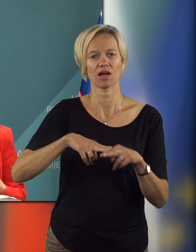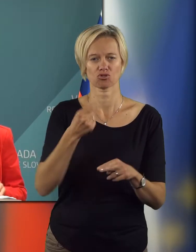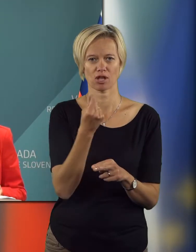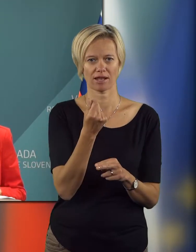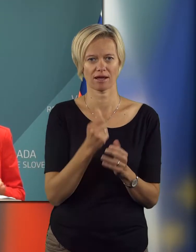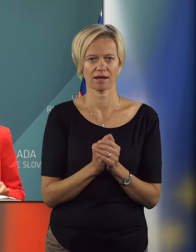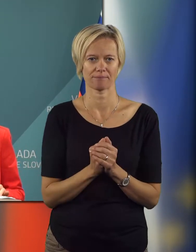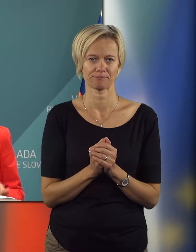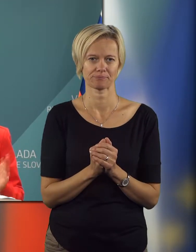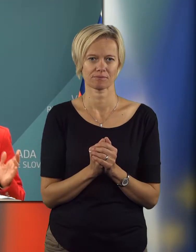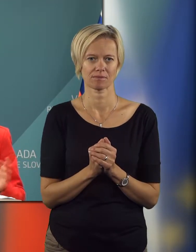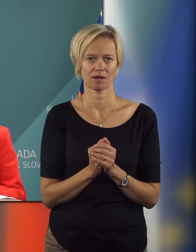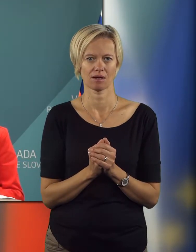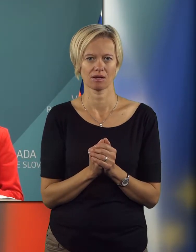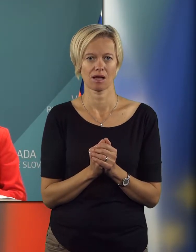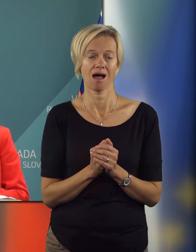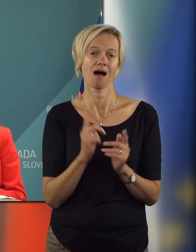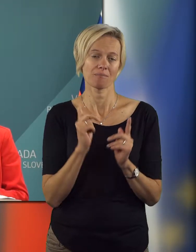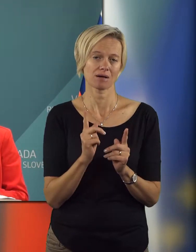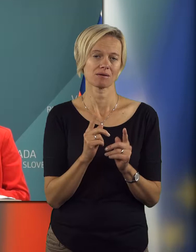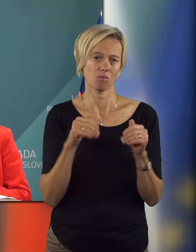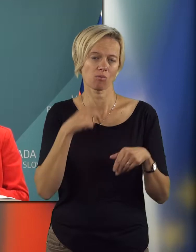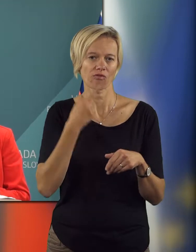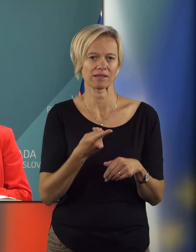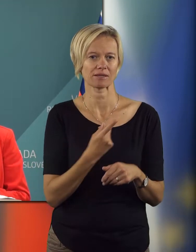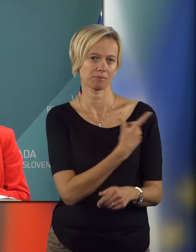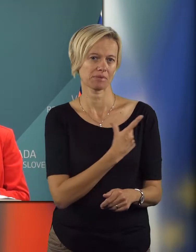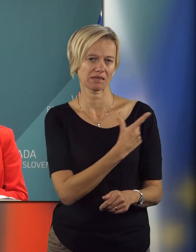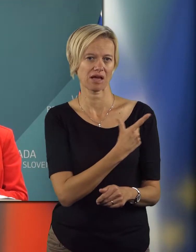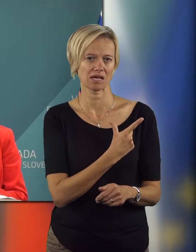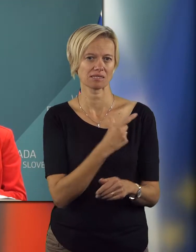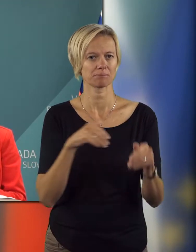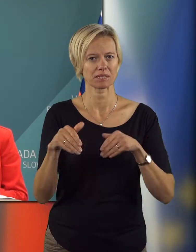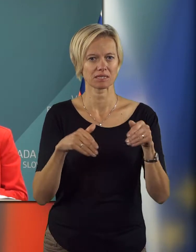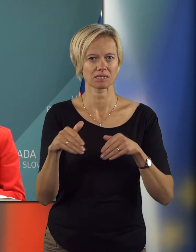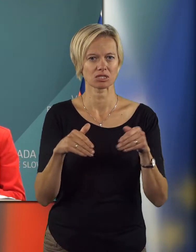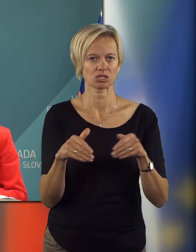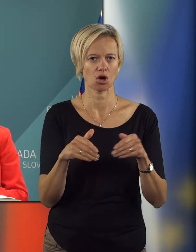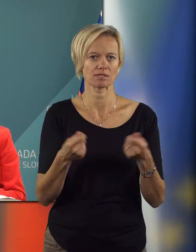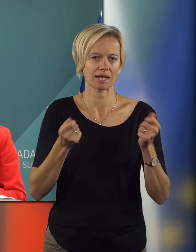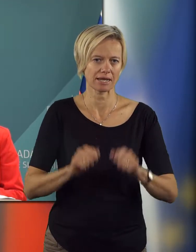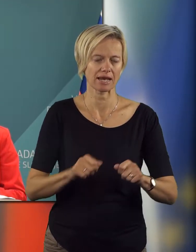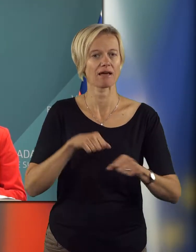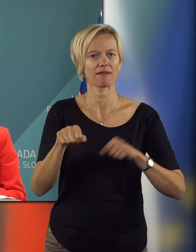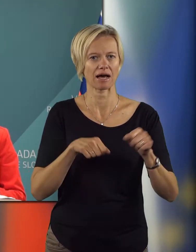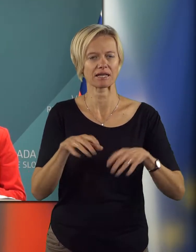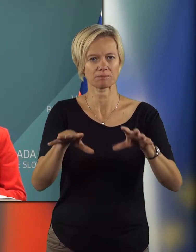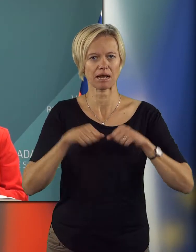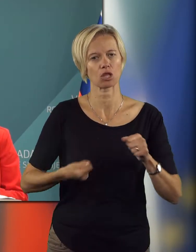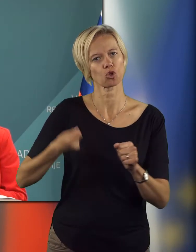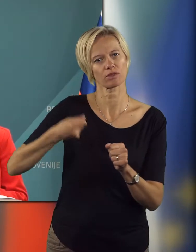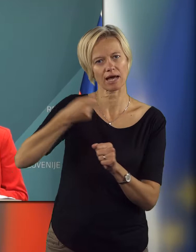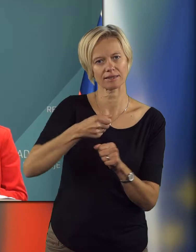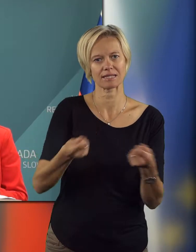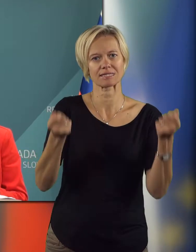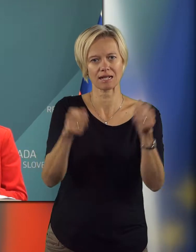več denarja. Naj pa povem, da sva tudi skupaj z ministrico uskladile in vlada sprejela dodaten